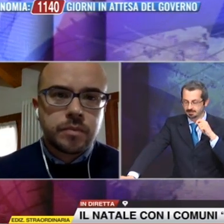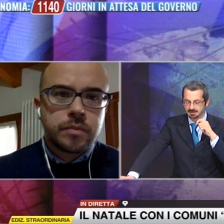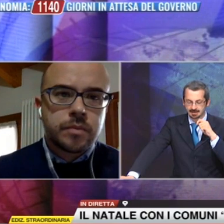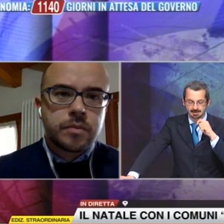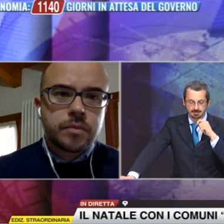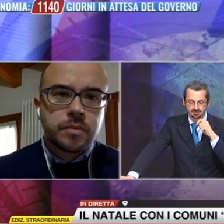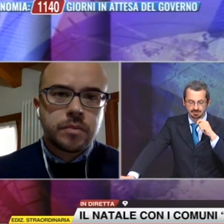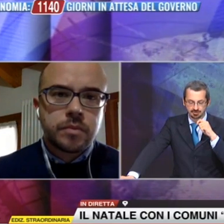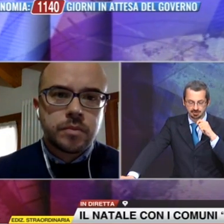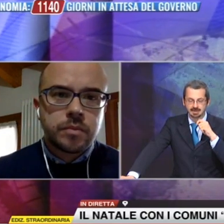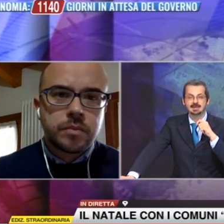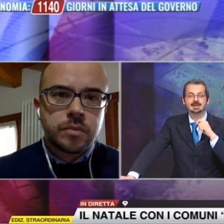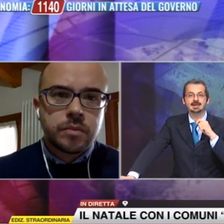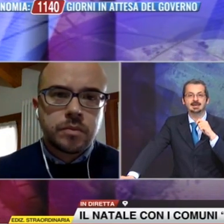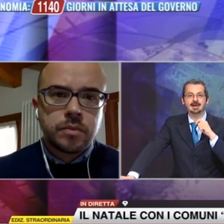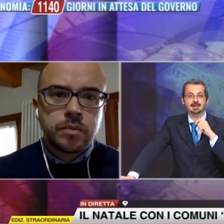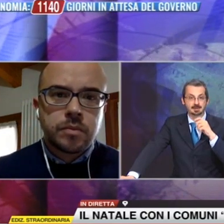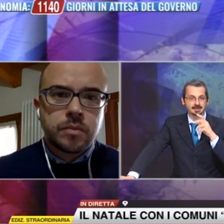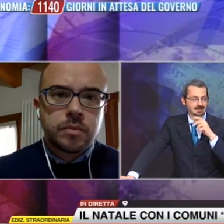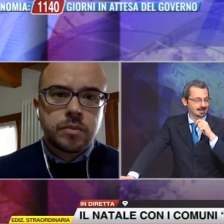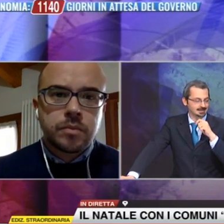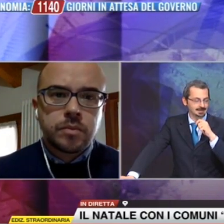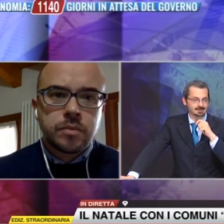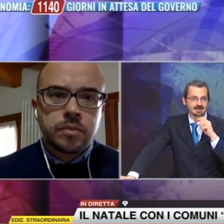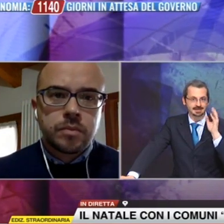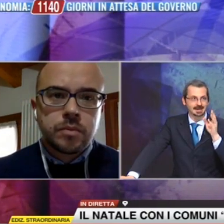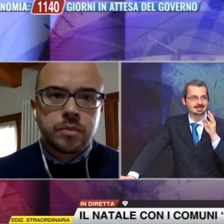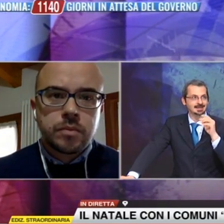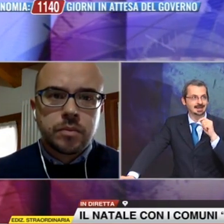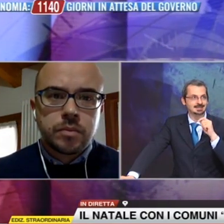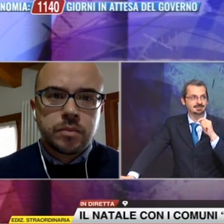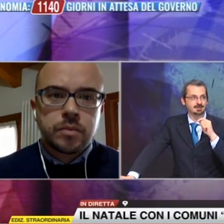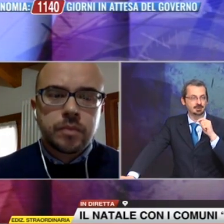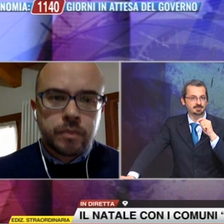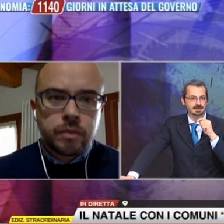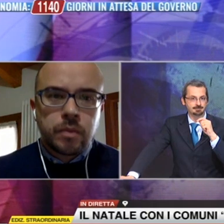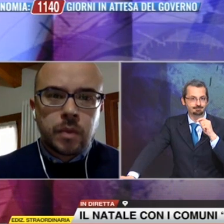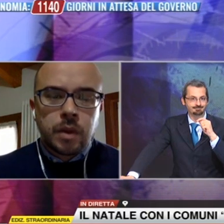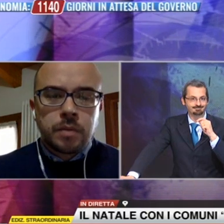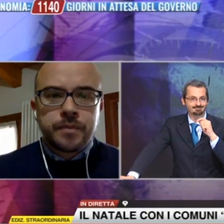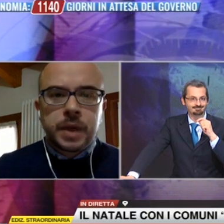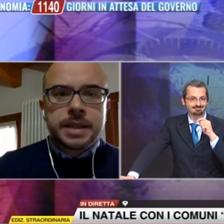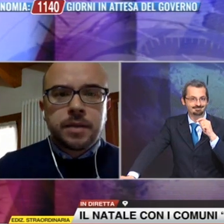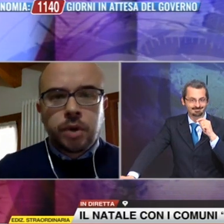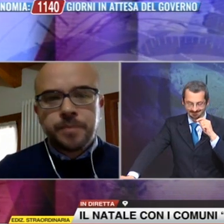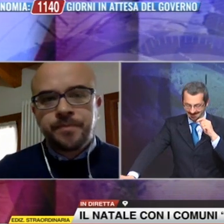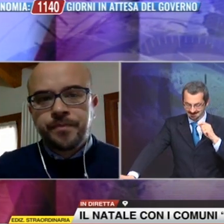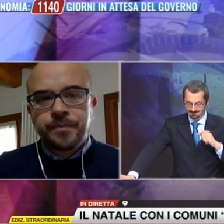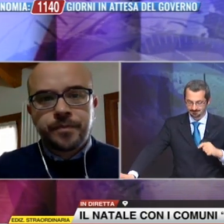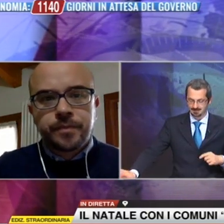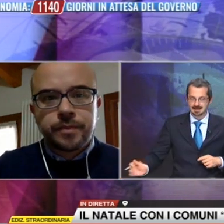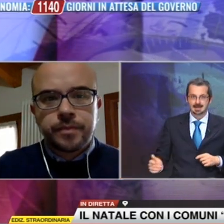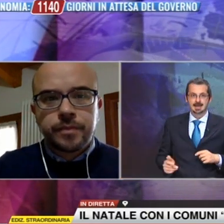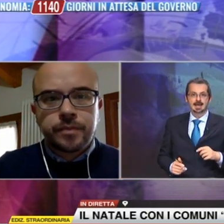sentiremo ovviamente anche nei prossimi giorni, anche per parlare di altre tematiche. Grazie davvero e buona domenica. Grazie a voi. Buona domenica.